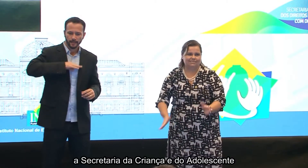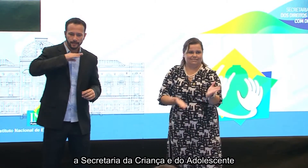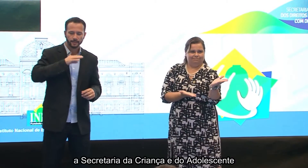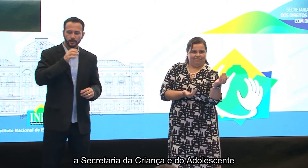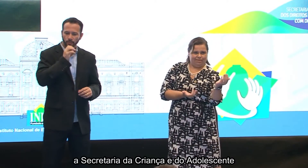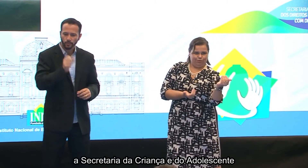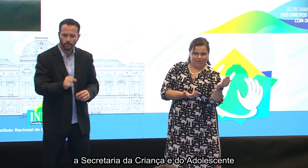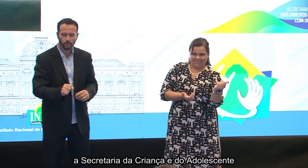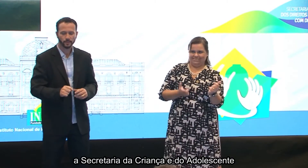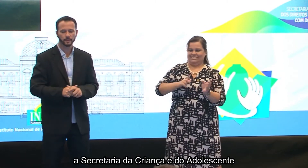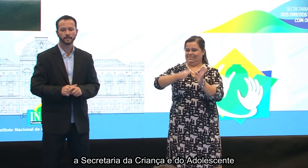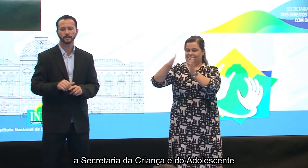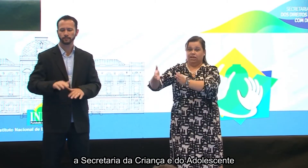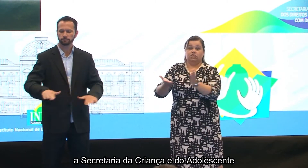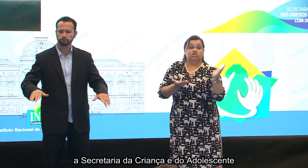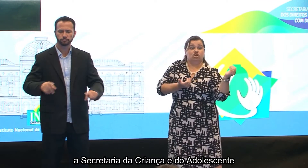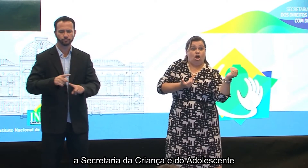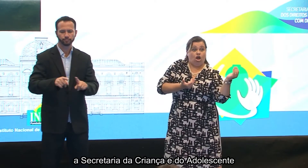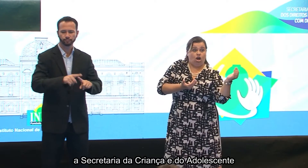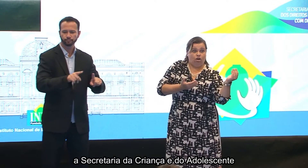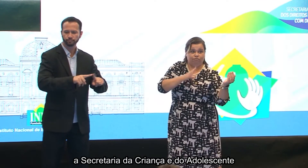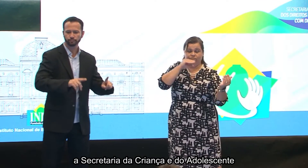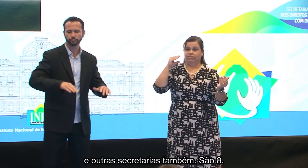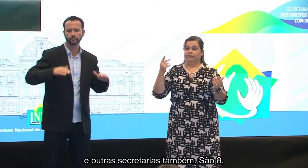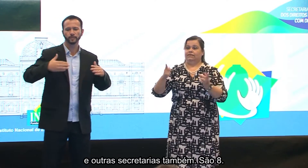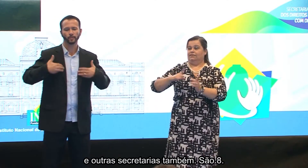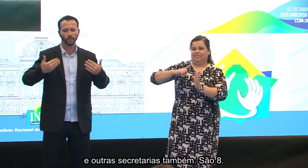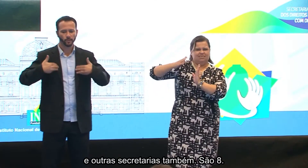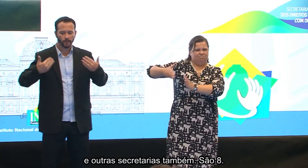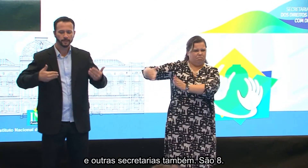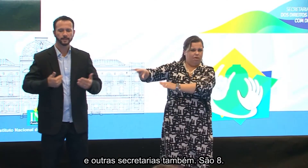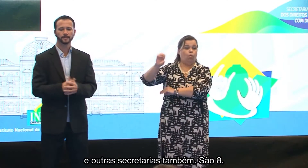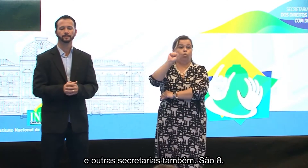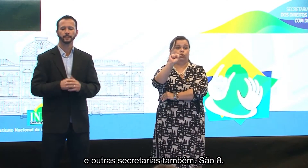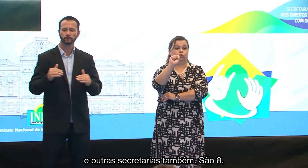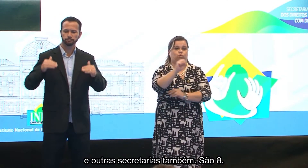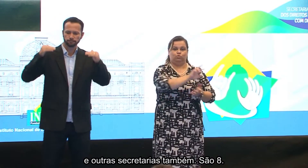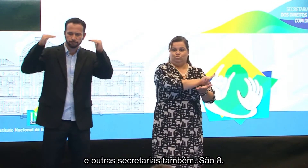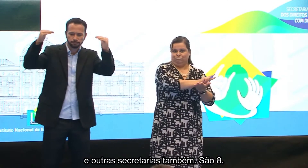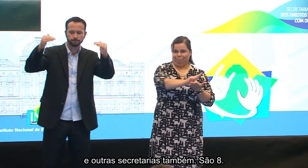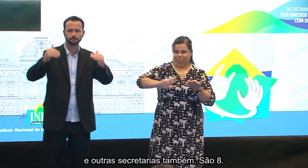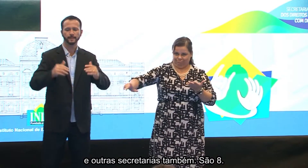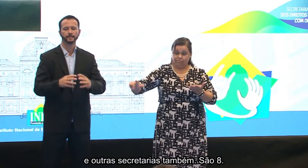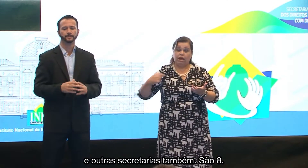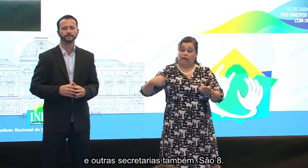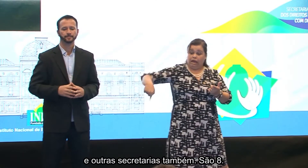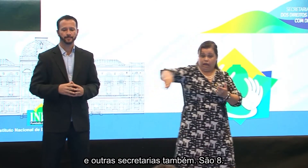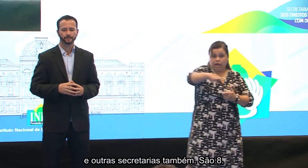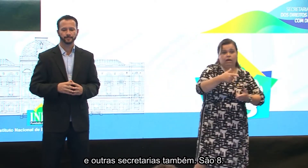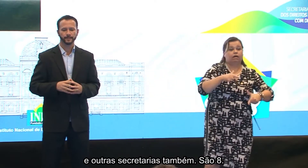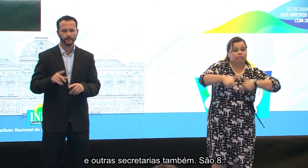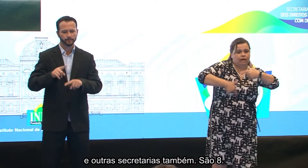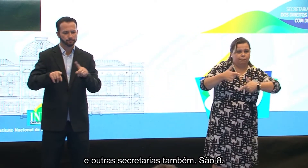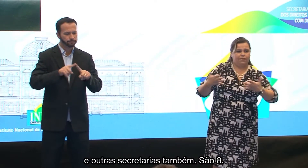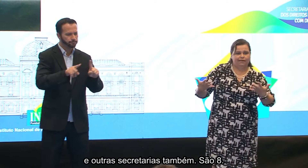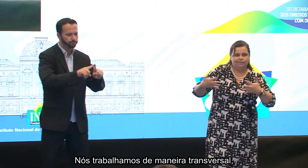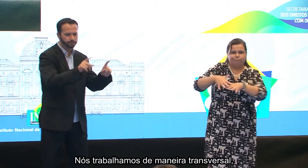a Secretaria da Criança e do Adolescente, Secretaria do... e outras secretarias também, são 8. E